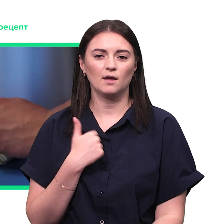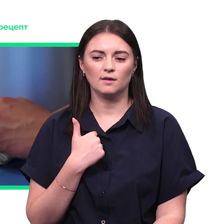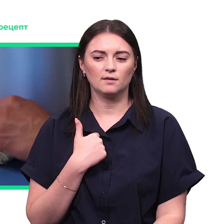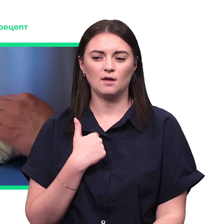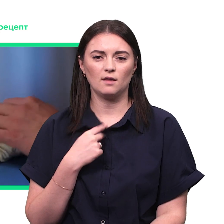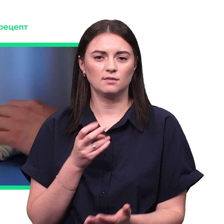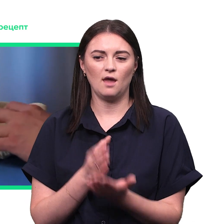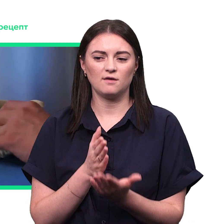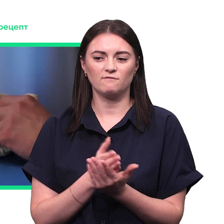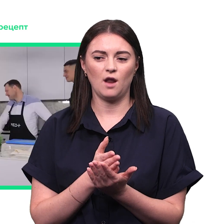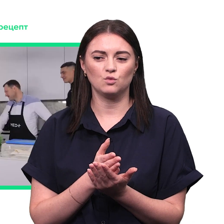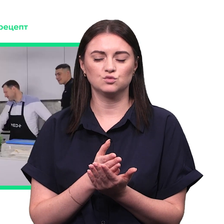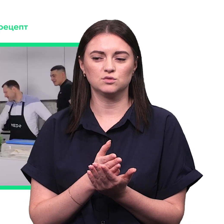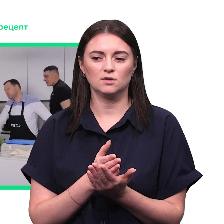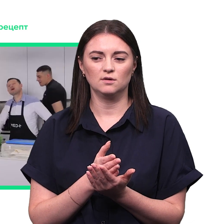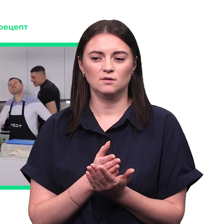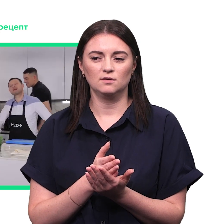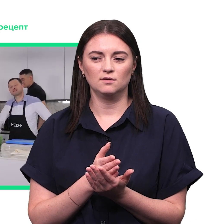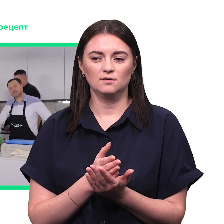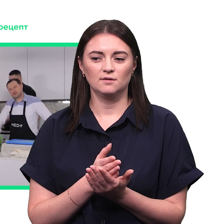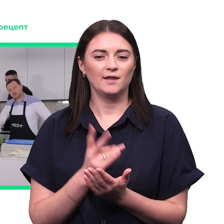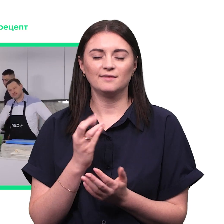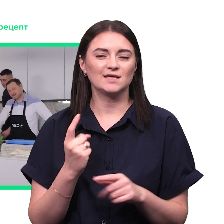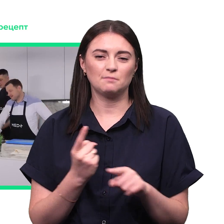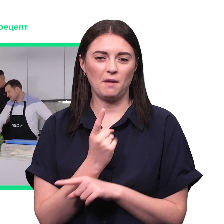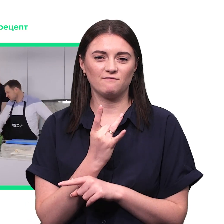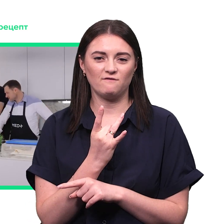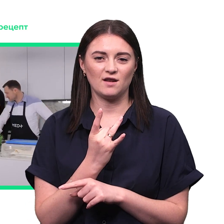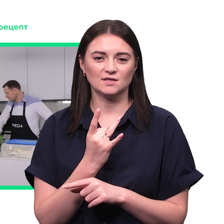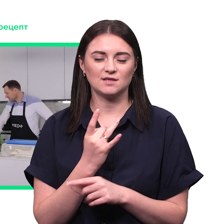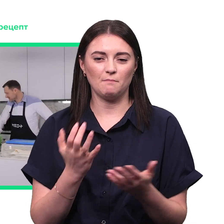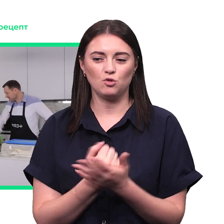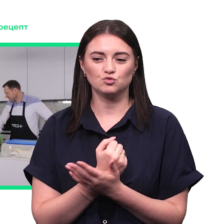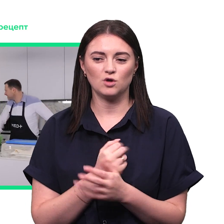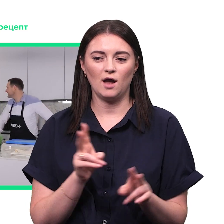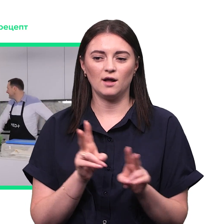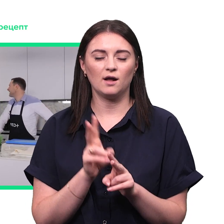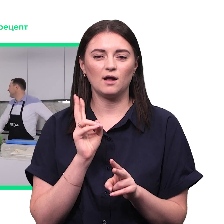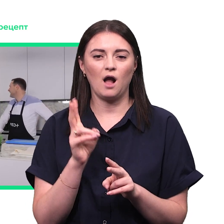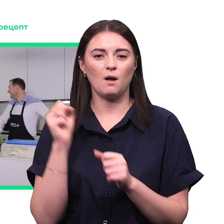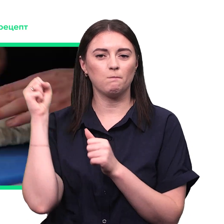не являюсь, к да, сожалению. Наверное, не давайте, с первого да. раза эта наука осваивается. Как и парашютный спорт.